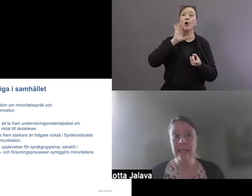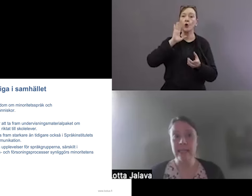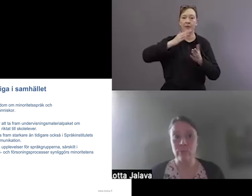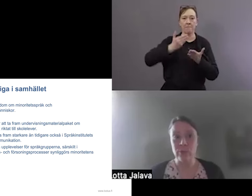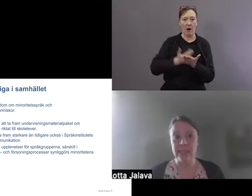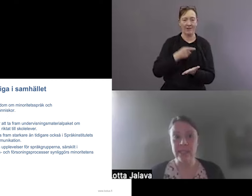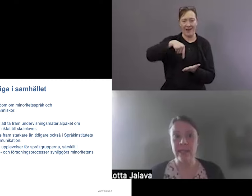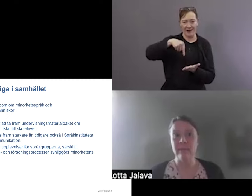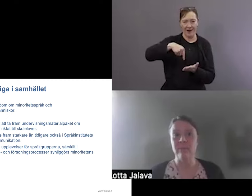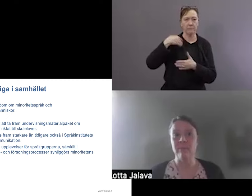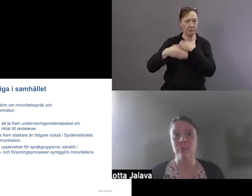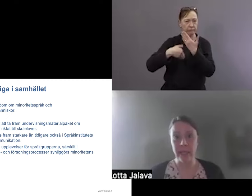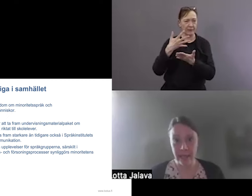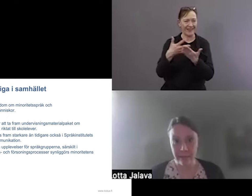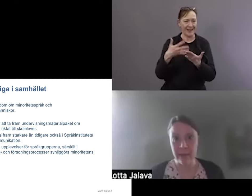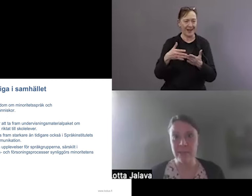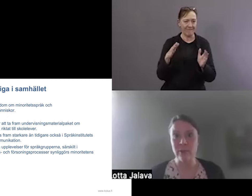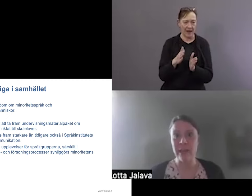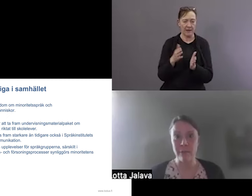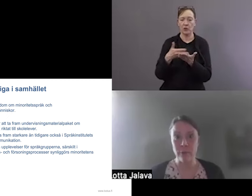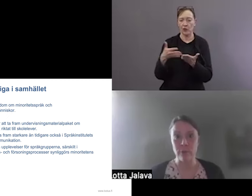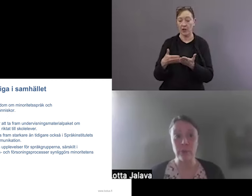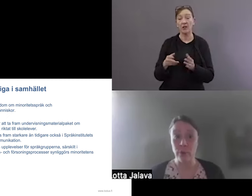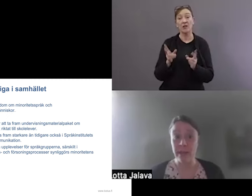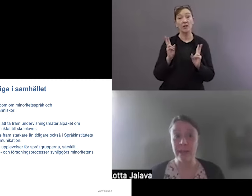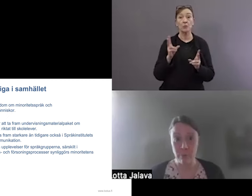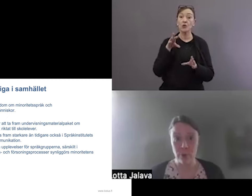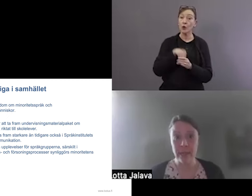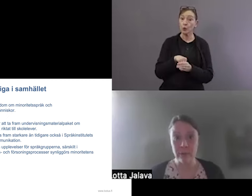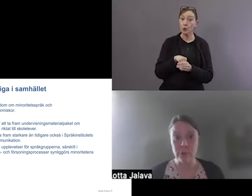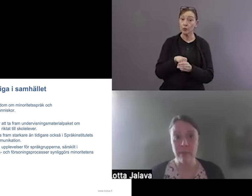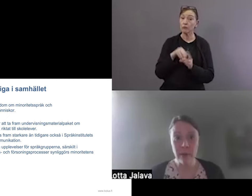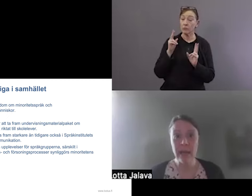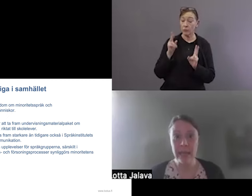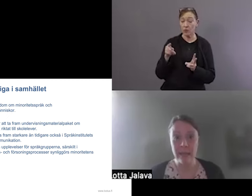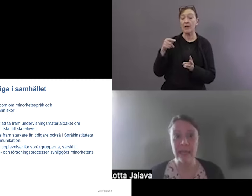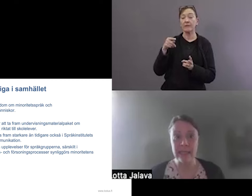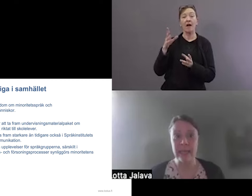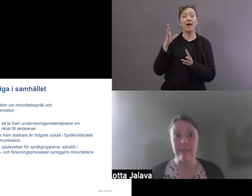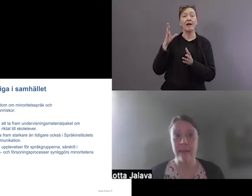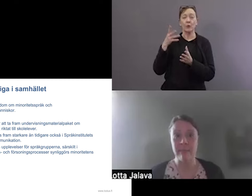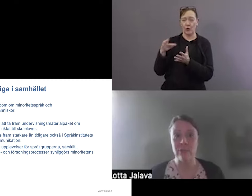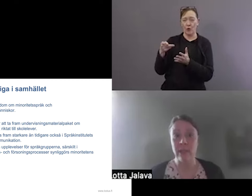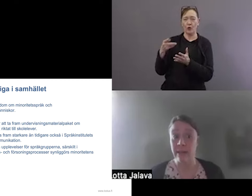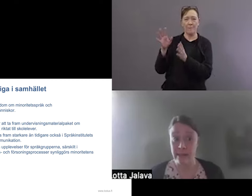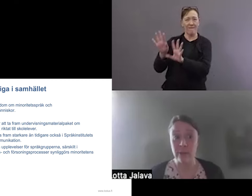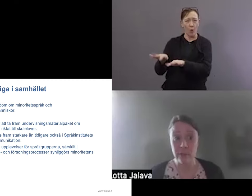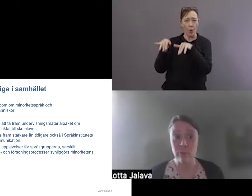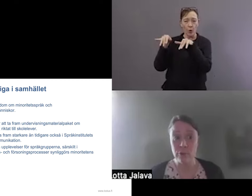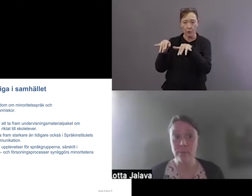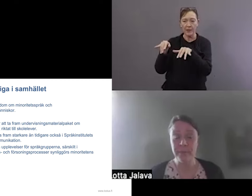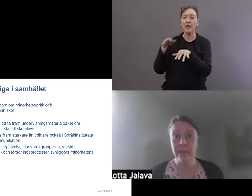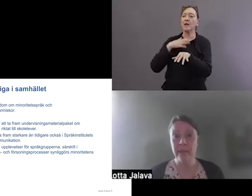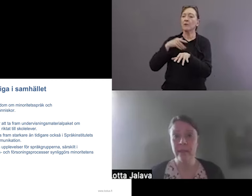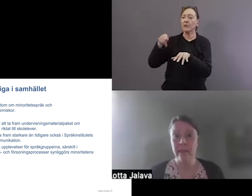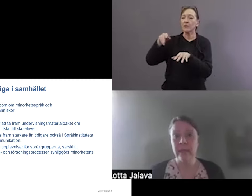kotimaisten kielten keskuksessa pyritään vähemmistökielifoorumin toiminnankin myötä nostamaan yhä enemmän esille vähemmistökieliasioita